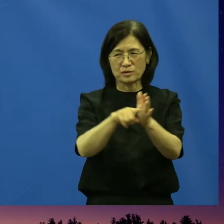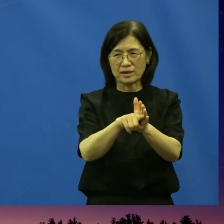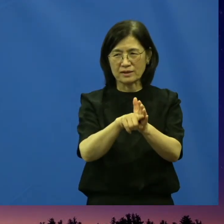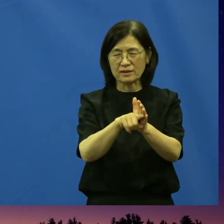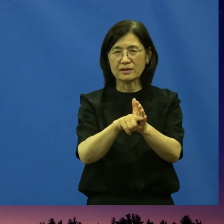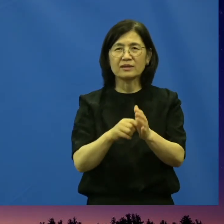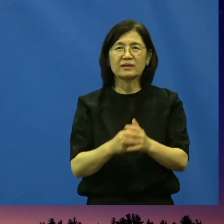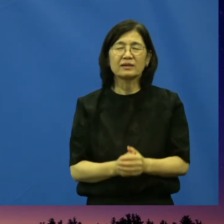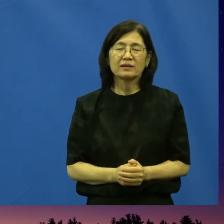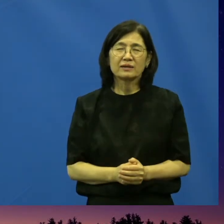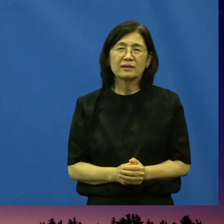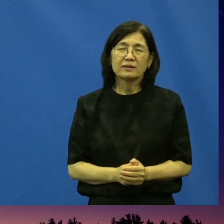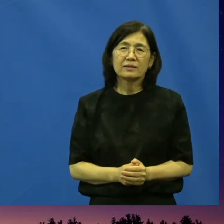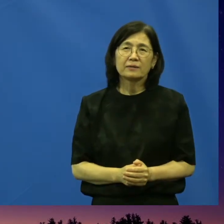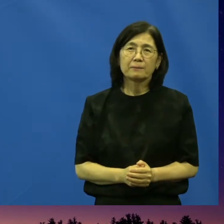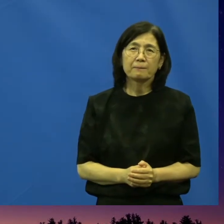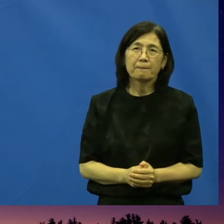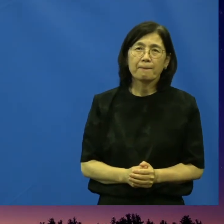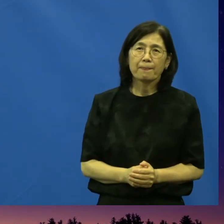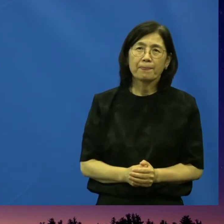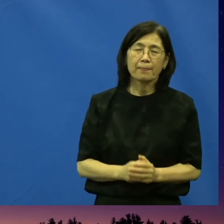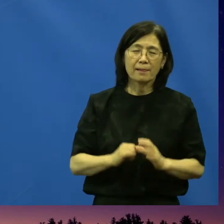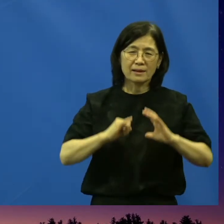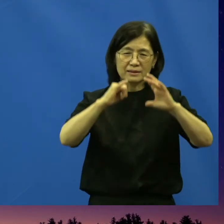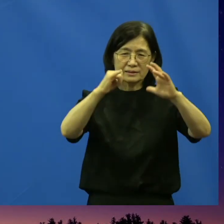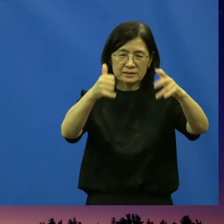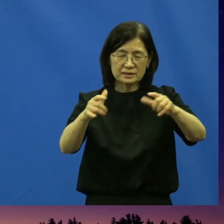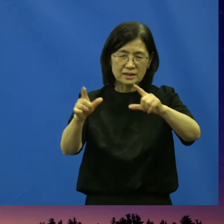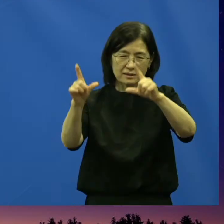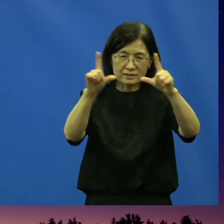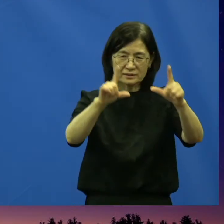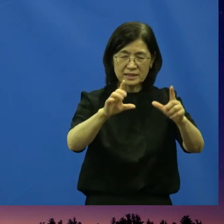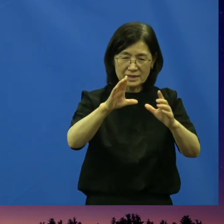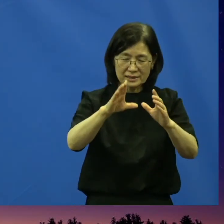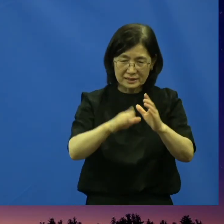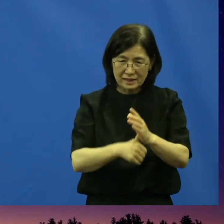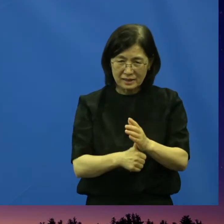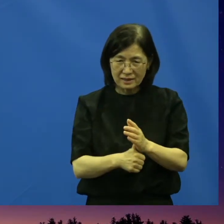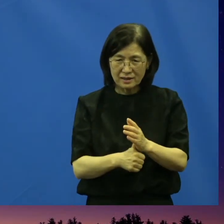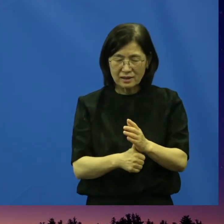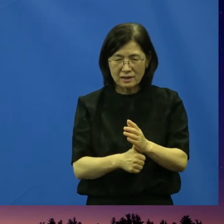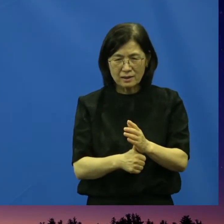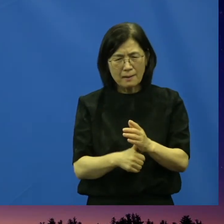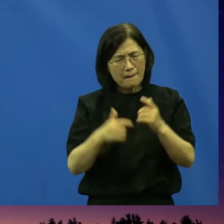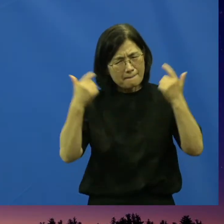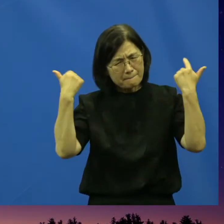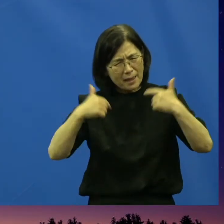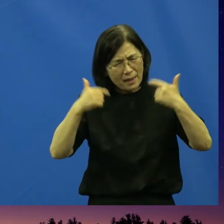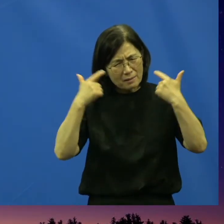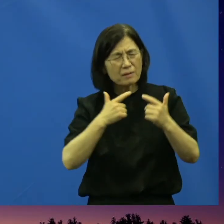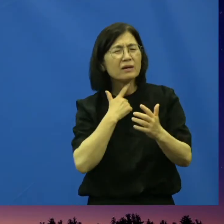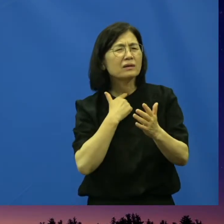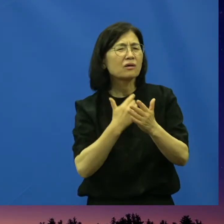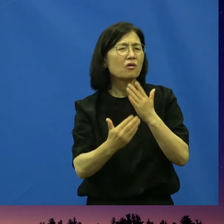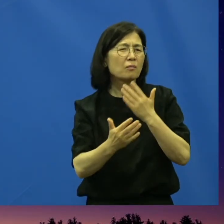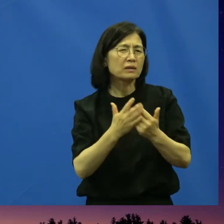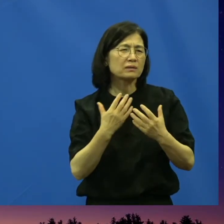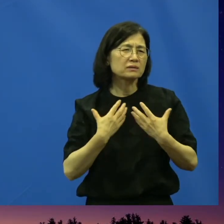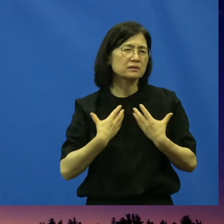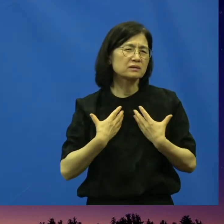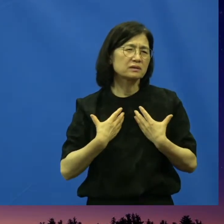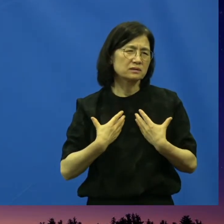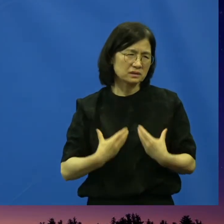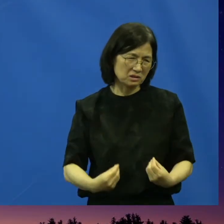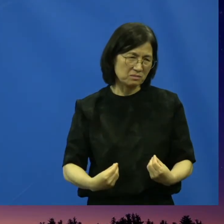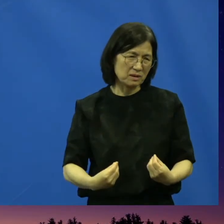거예요. 여러분, 세상에 살면서 우리가 겪는 일상이 뭐예요? 절망하는 거예요. 여러분, 인간은